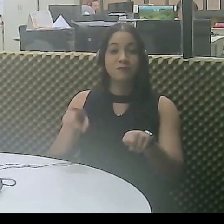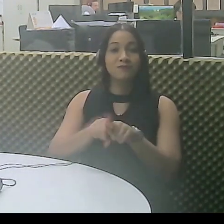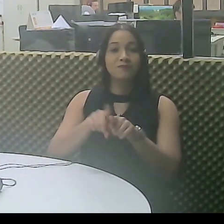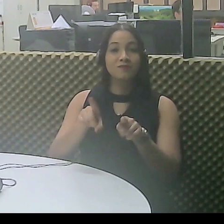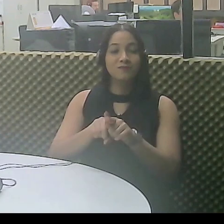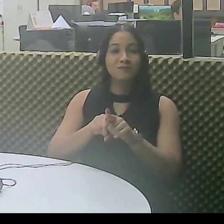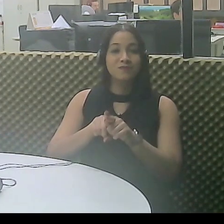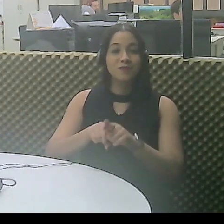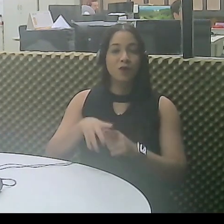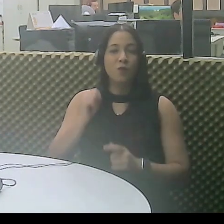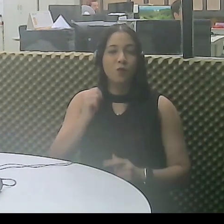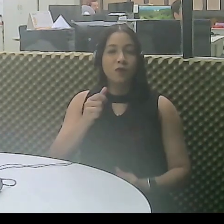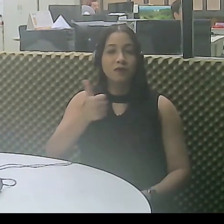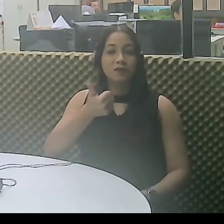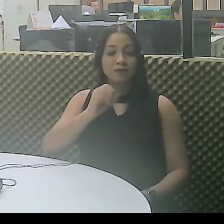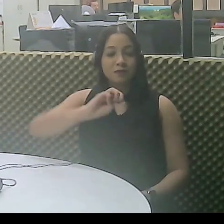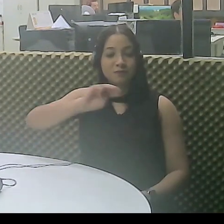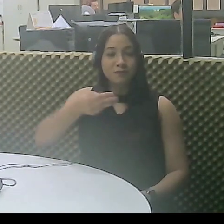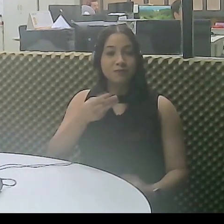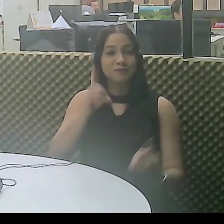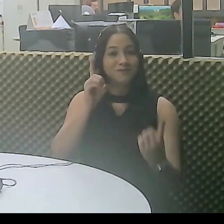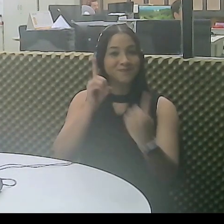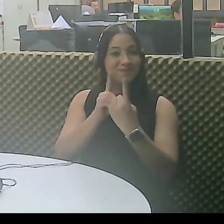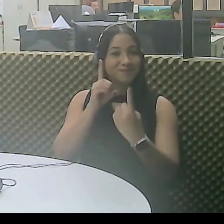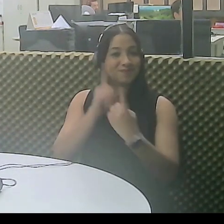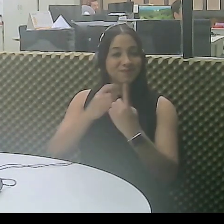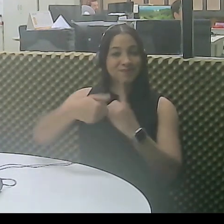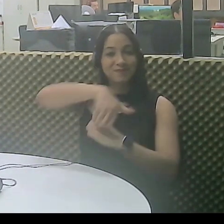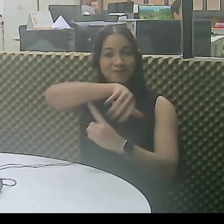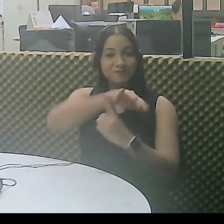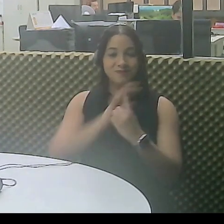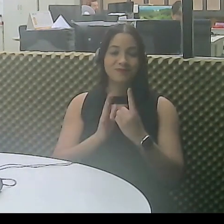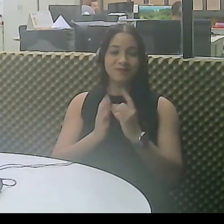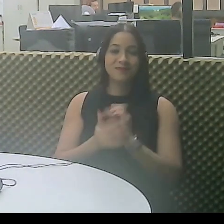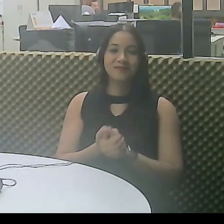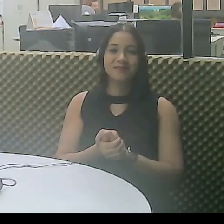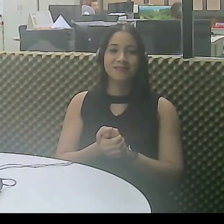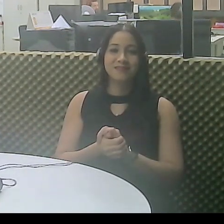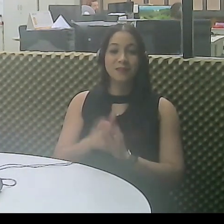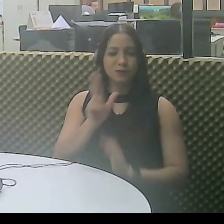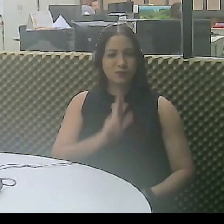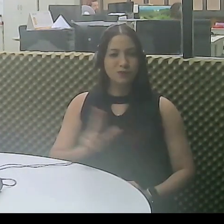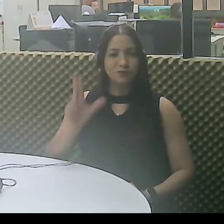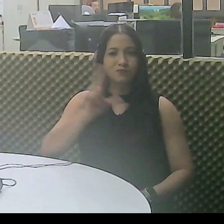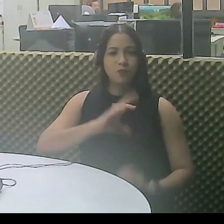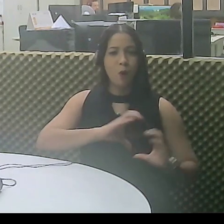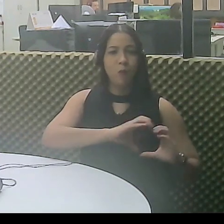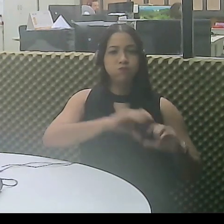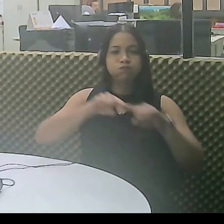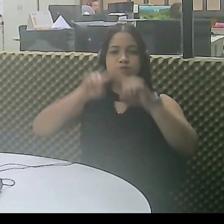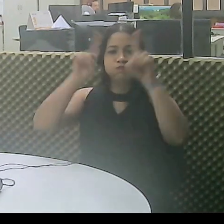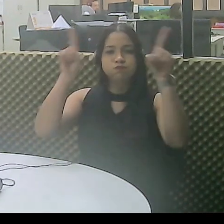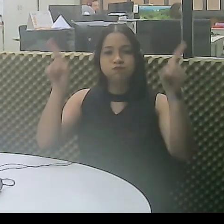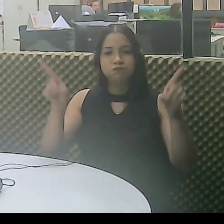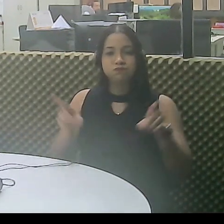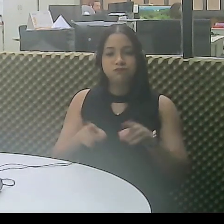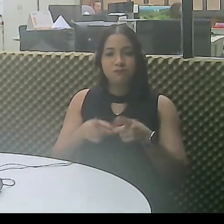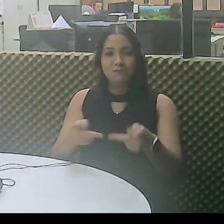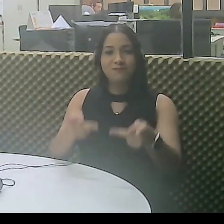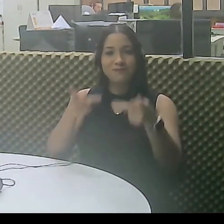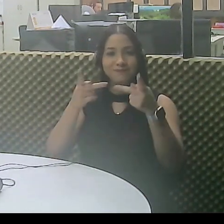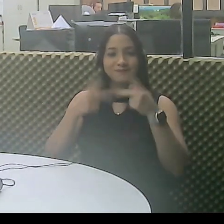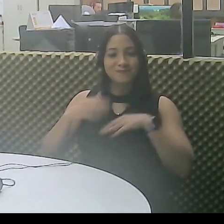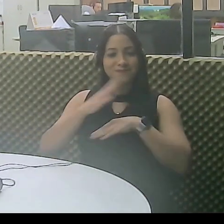e já realizamos quase 10 milhões de atendimentos sociais Uberlândia tem um coração grande e um abraço